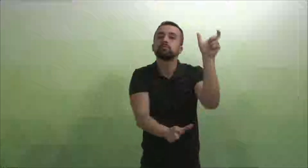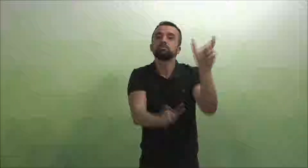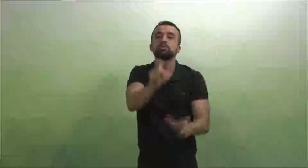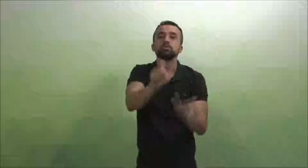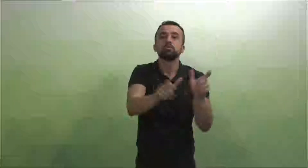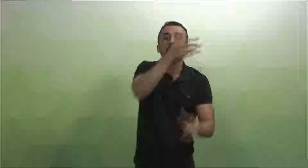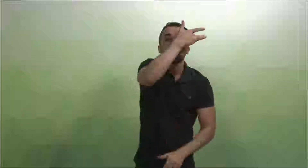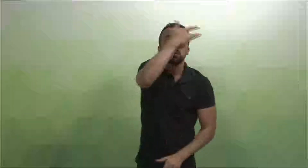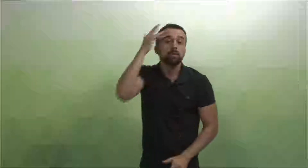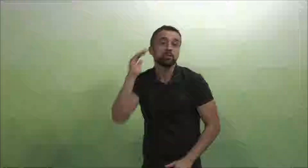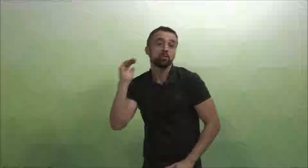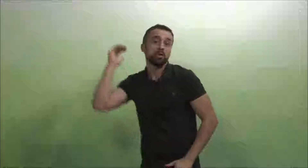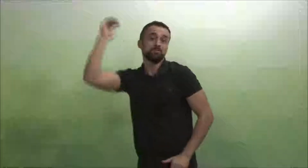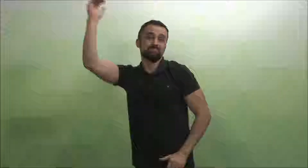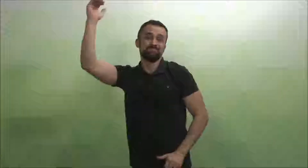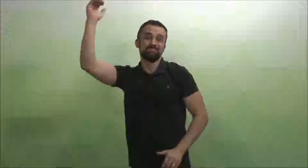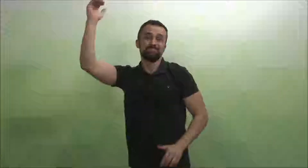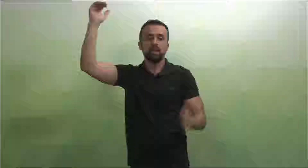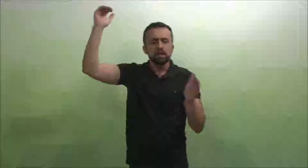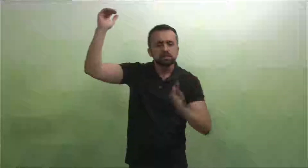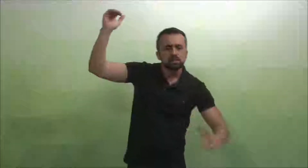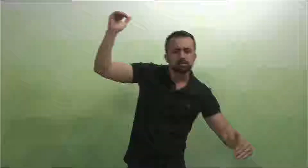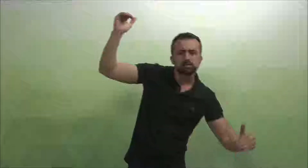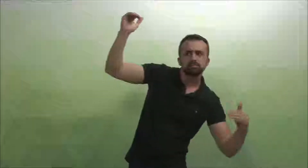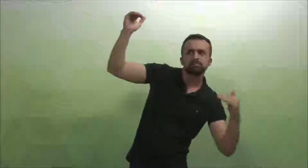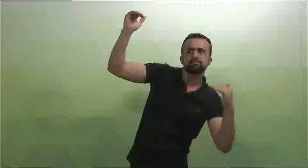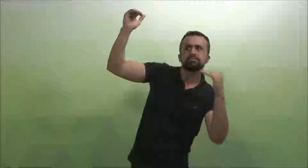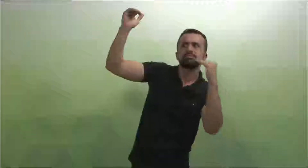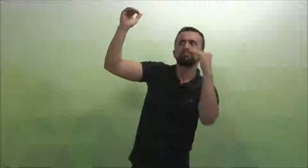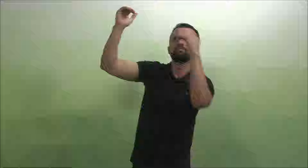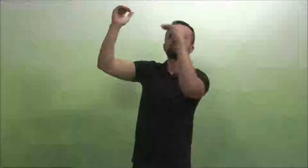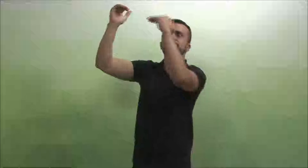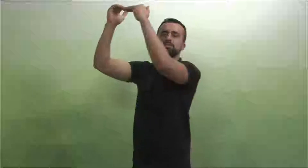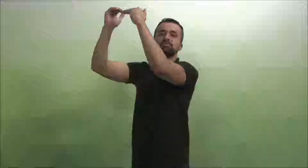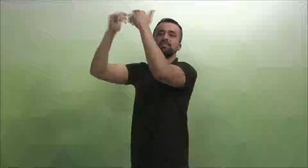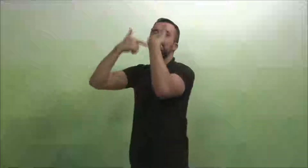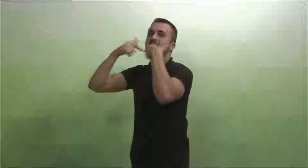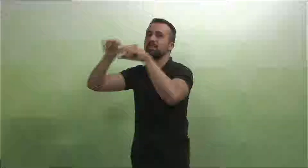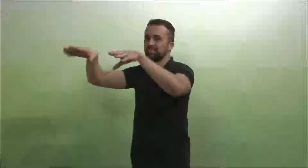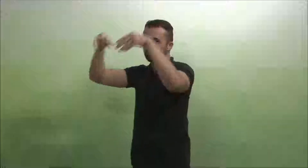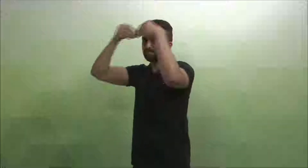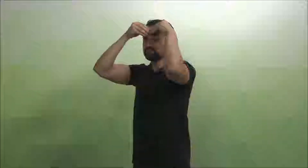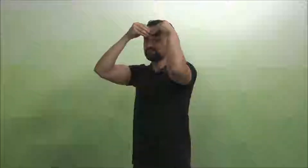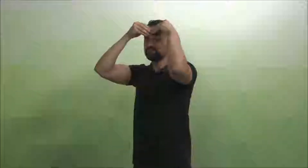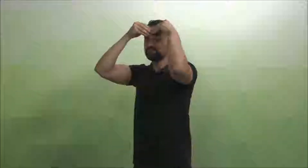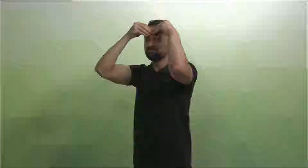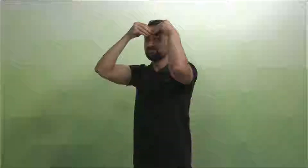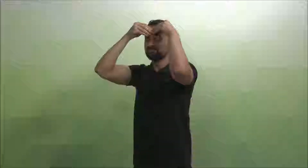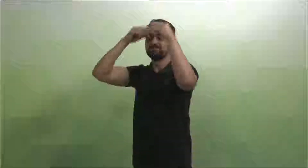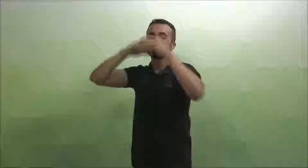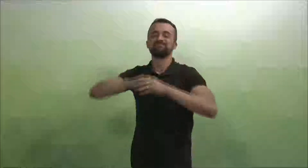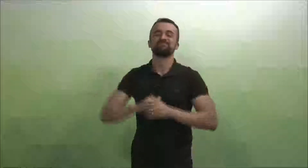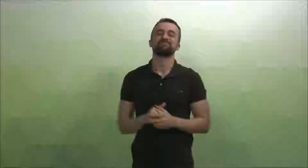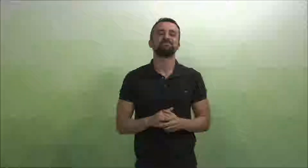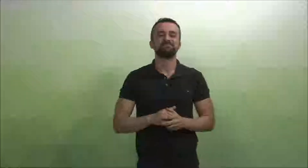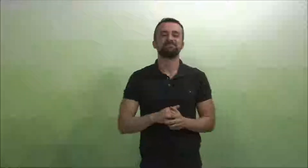adultos. A criança vai galgando níveis até atingir a maturidade da aquisição de